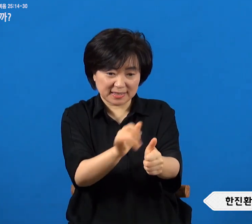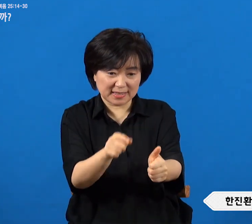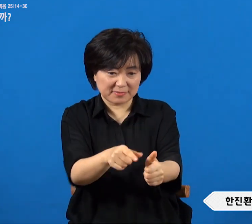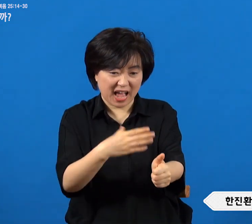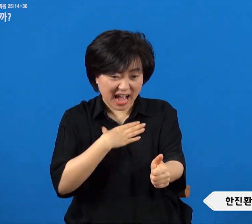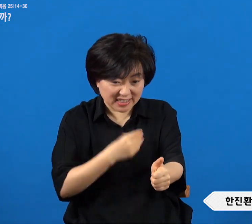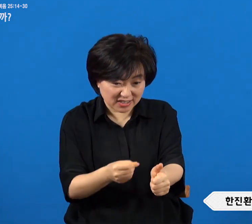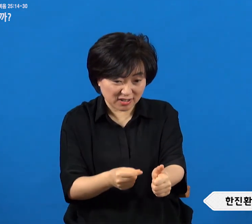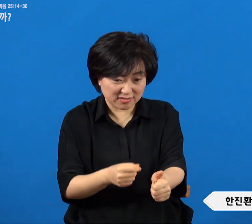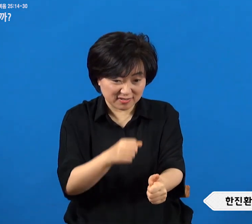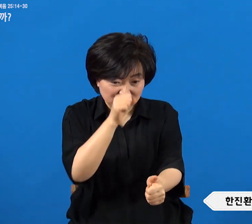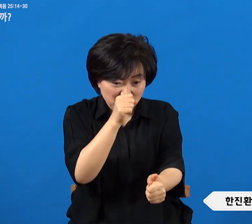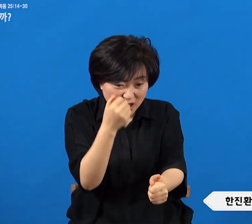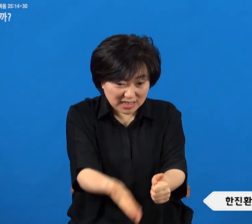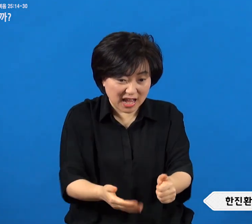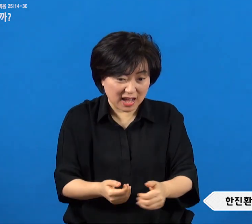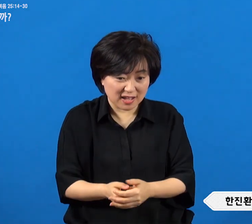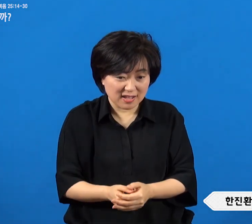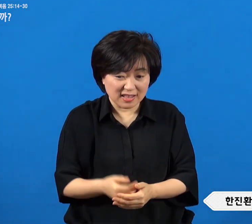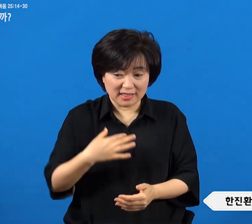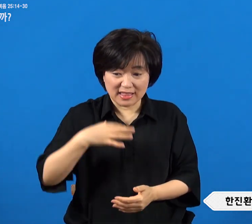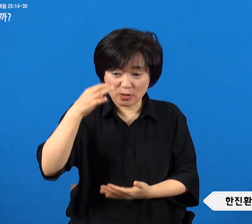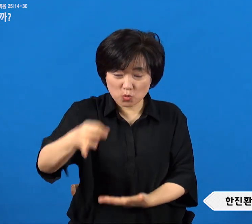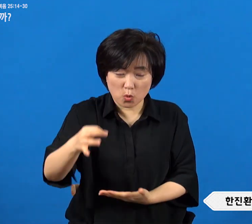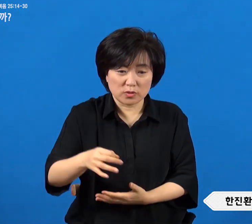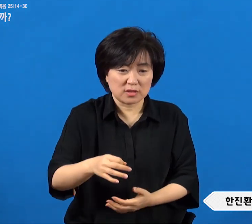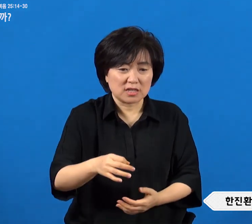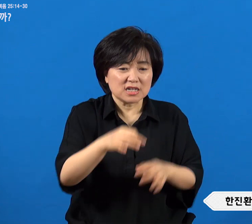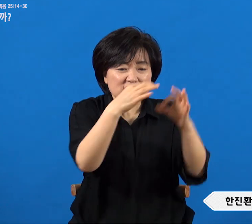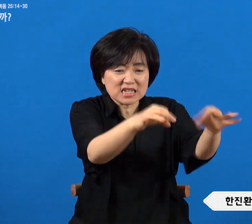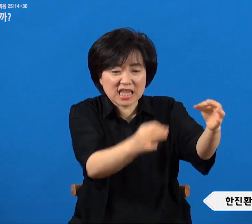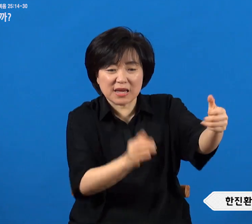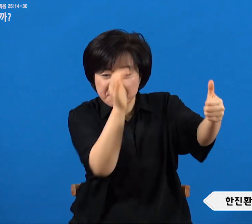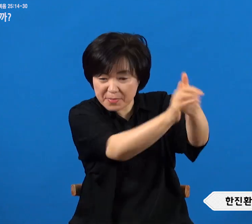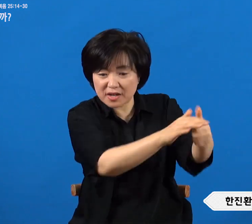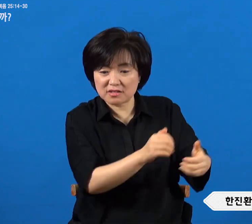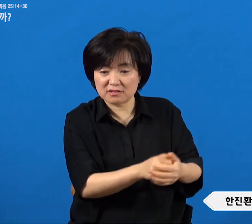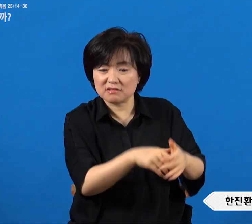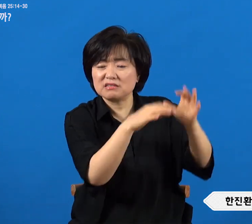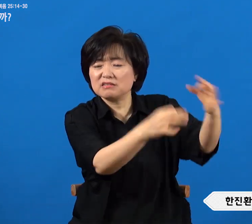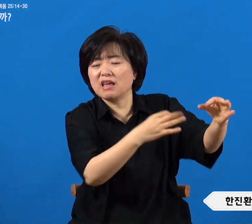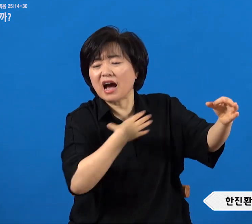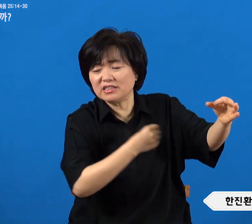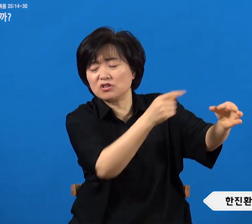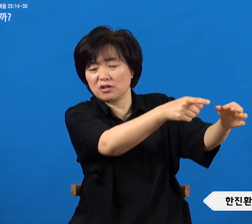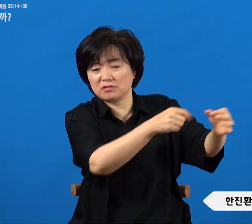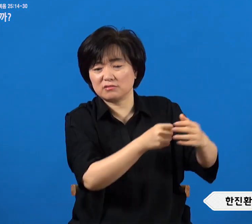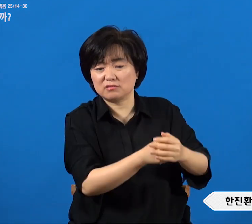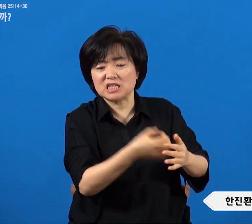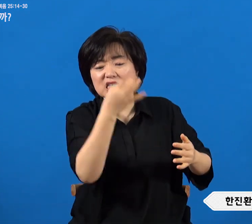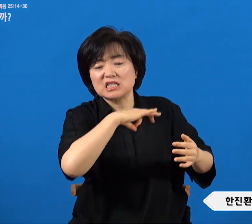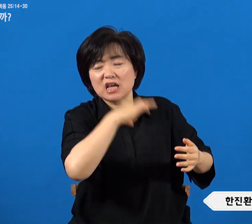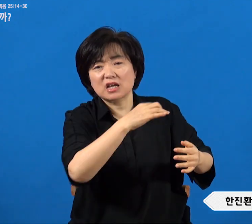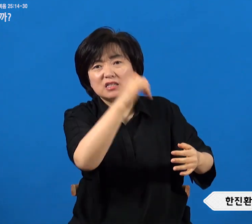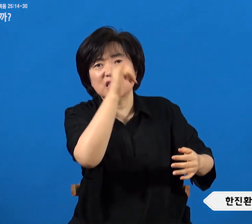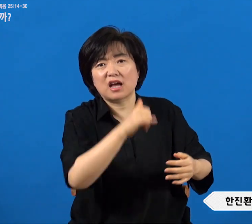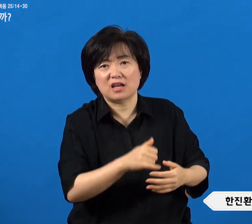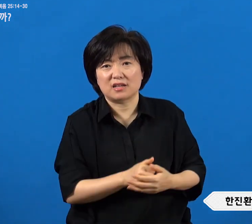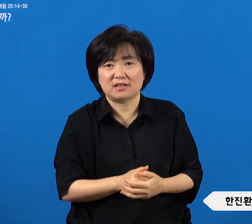그렇게 좋아하면 차라리 내 돈을 은행에 맡기지 그랬느냐. 은행보다 안전한 데가 어디 있느냐. 이자도 받을 수